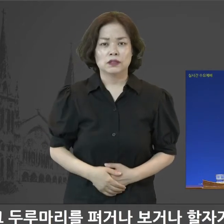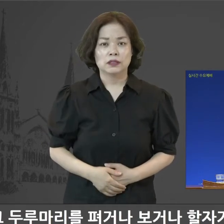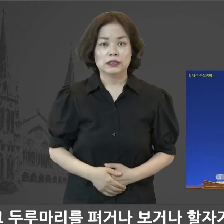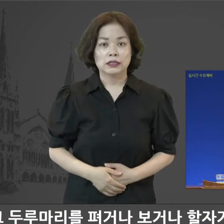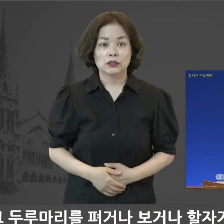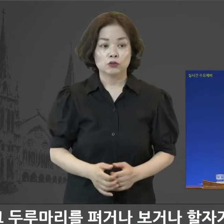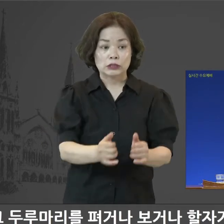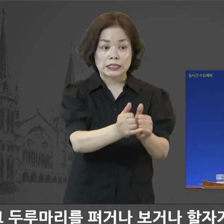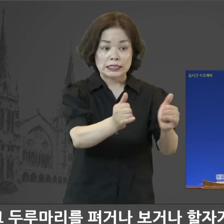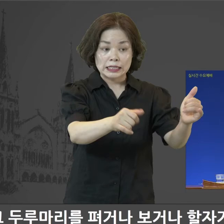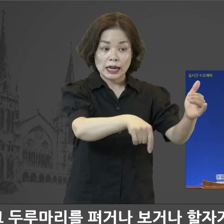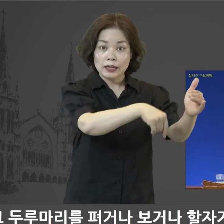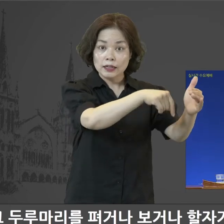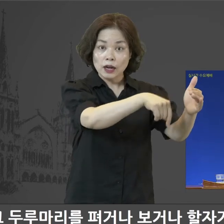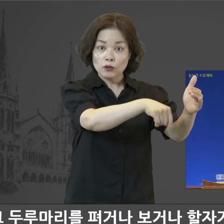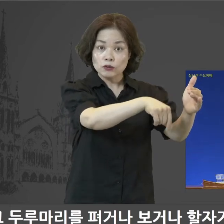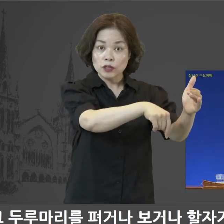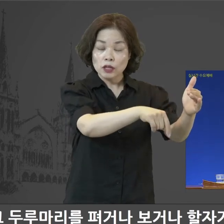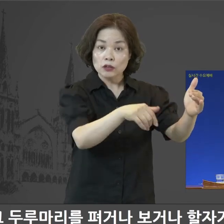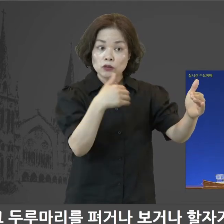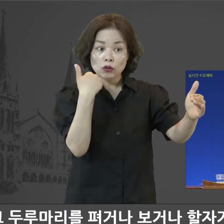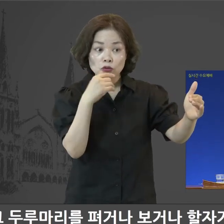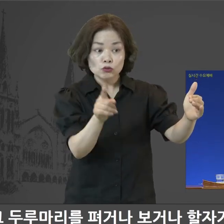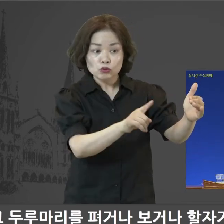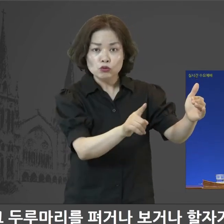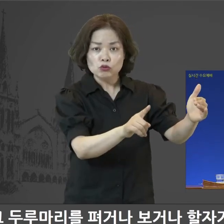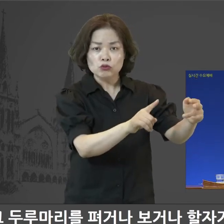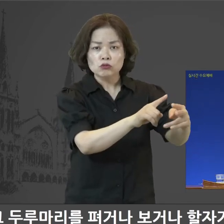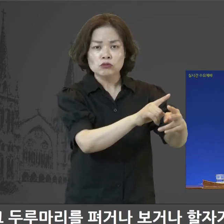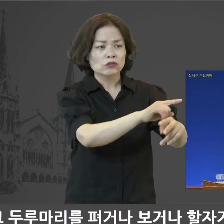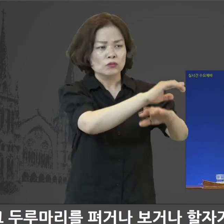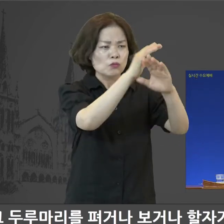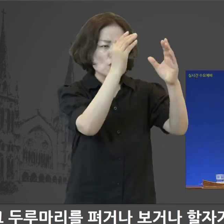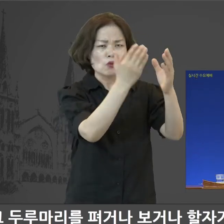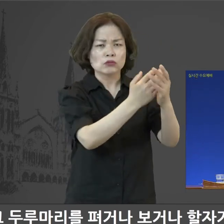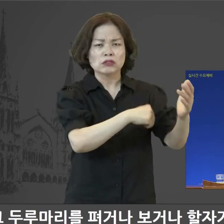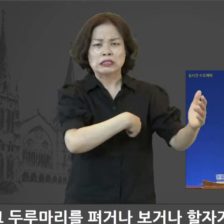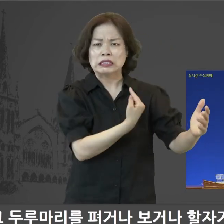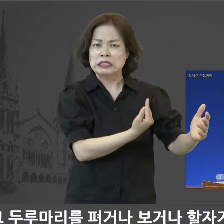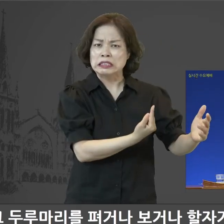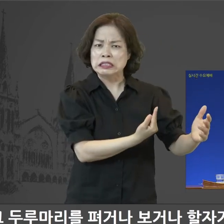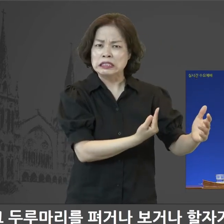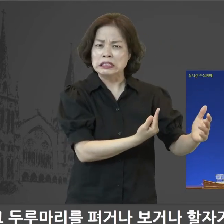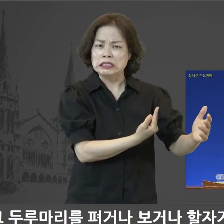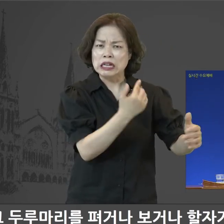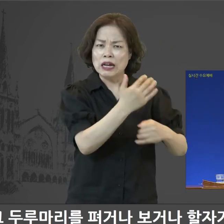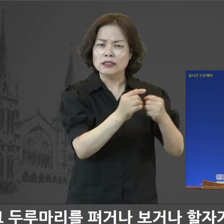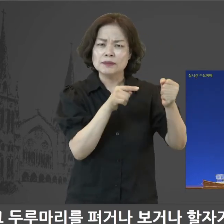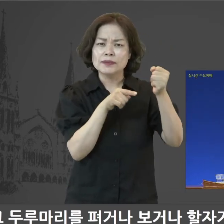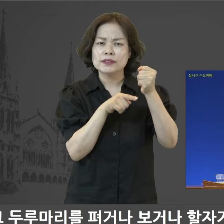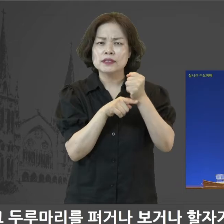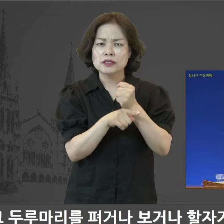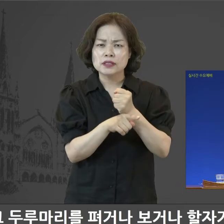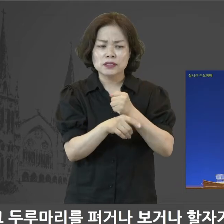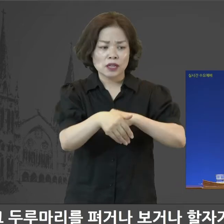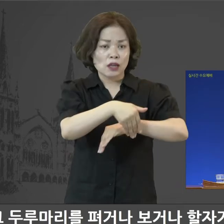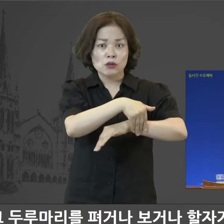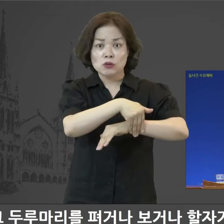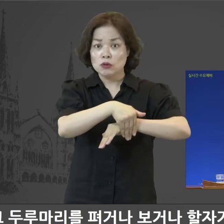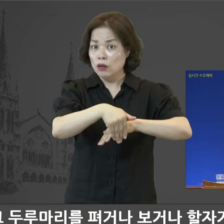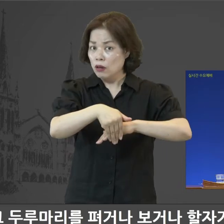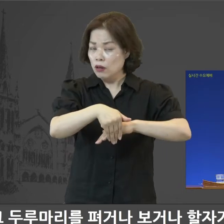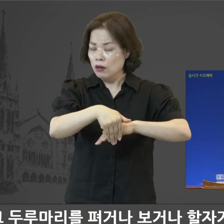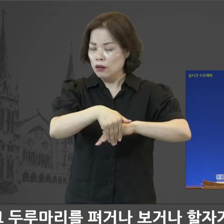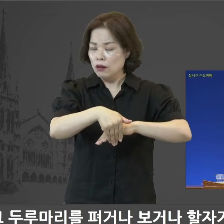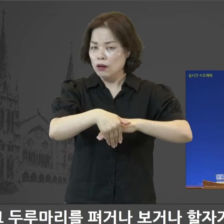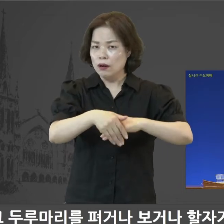우리 인간 가운데 그 누구도 스스로의 힘으로 하나님의 뜻과 계획을